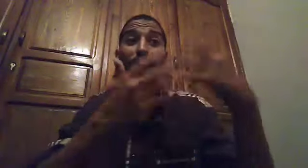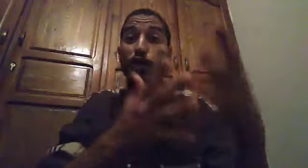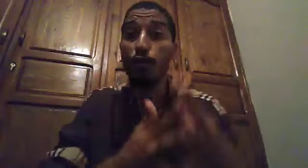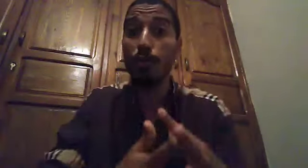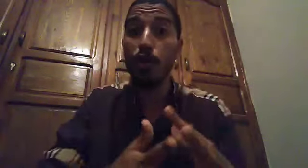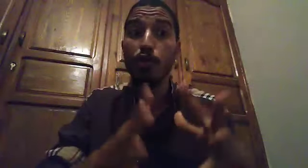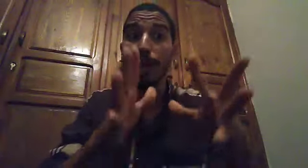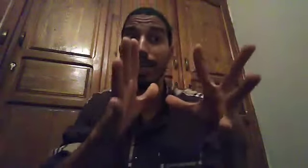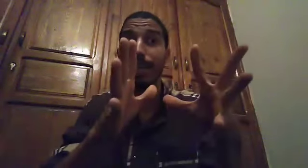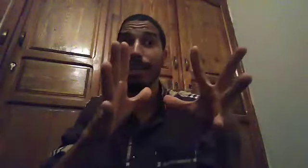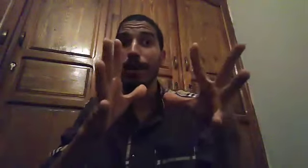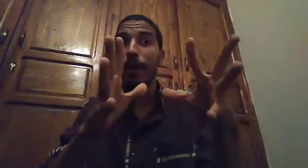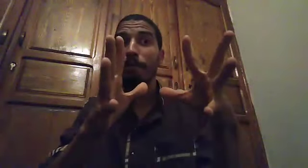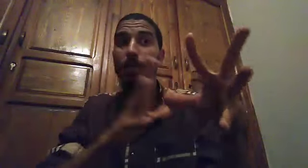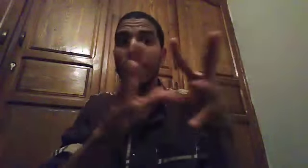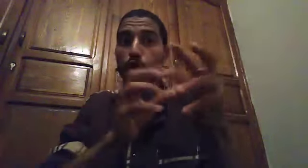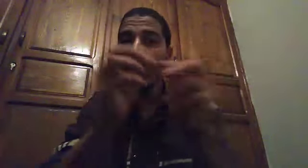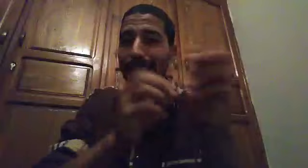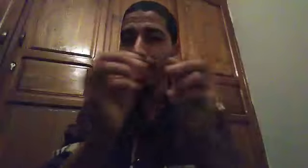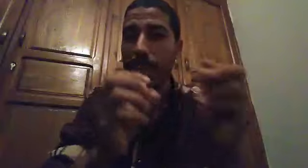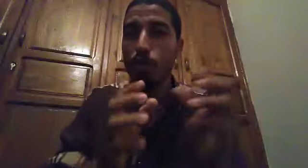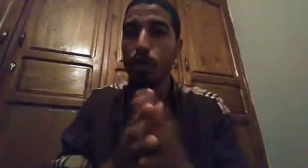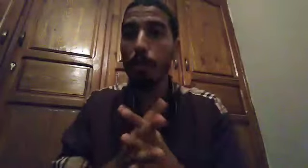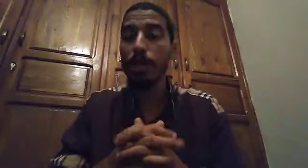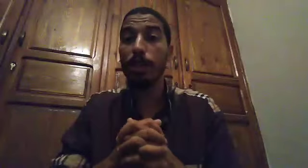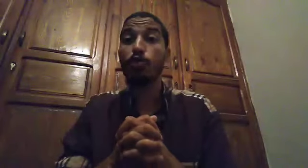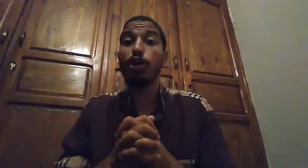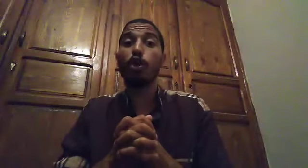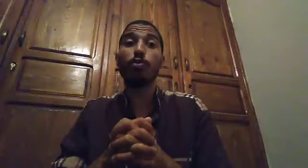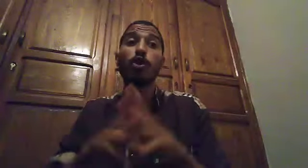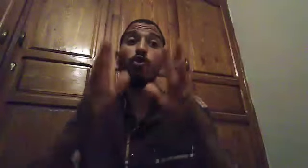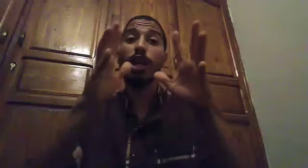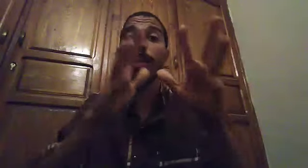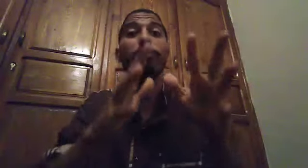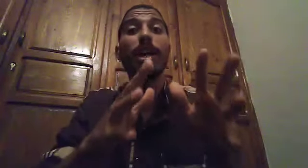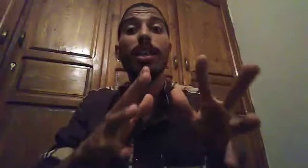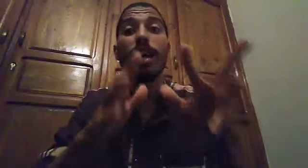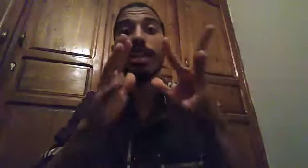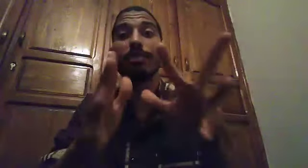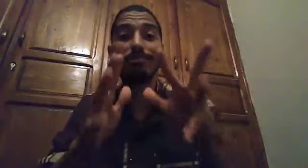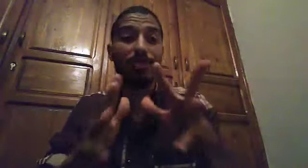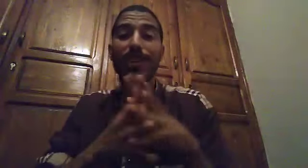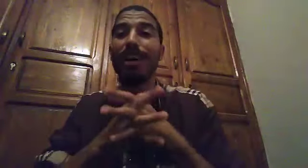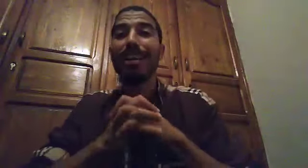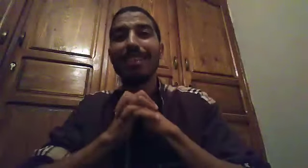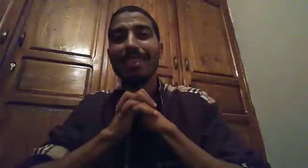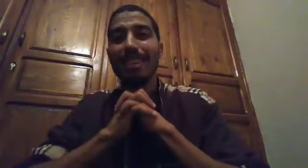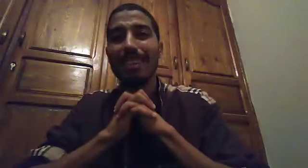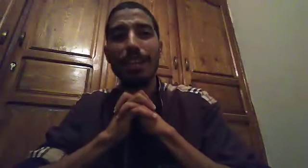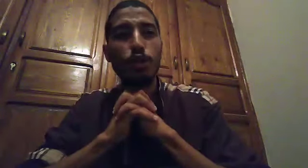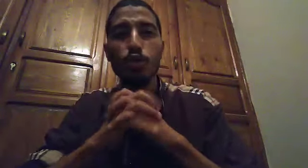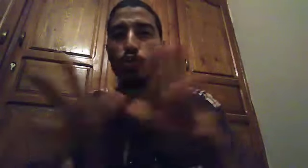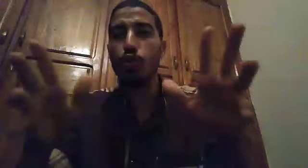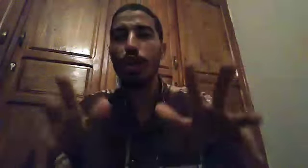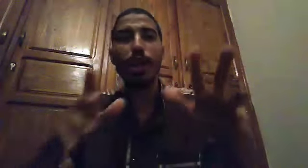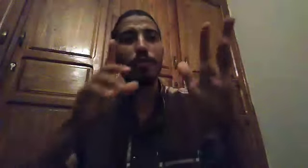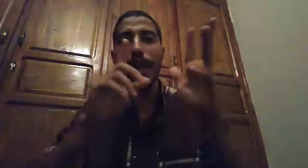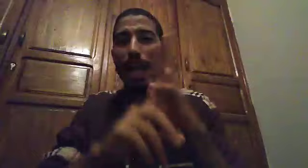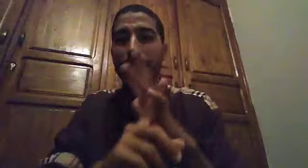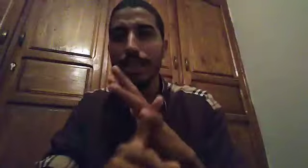كنشوف فيرمينيو ولا كيخلي شويه الازعاج من اوتاميندي وحتى روميرو، ولكن مع ذلك شفنا تصديات اسطوريه لا من الحارس